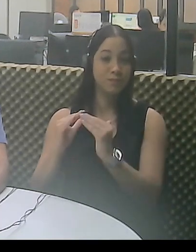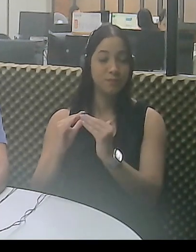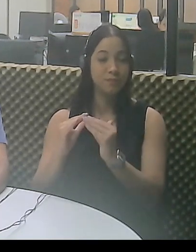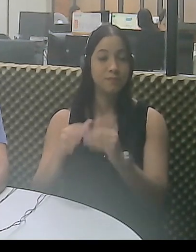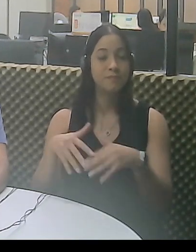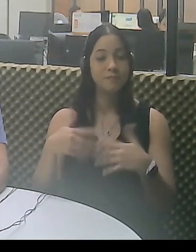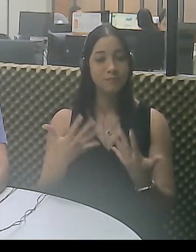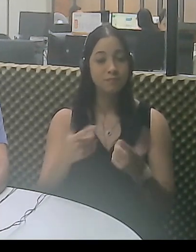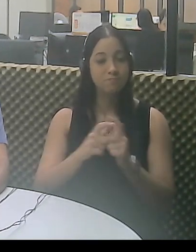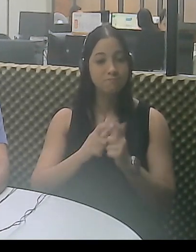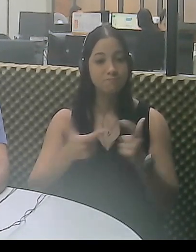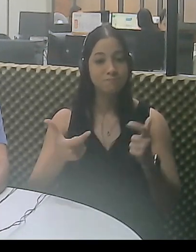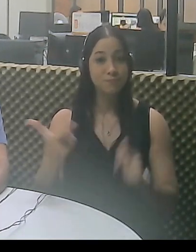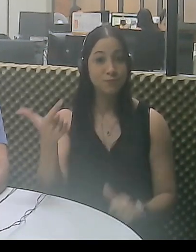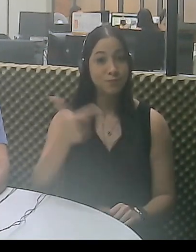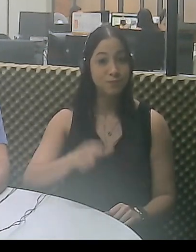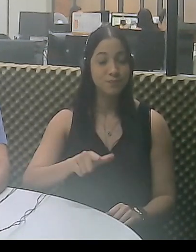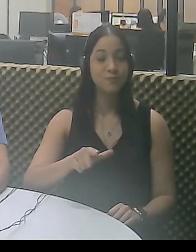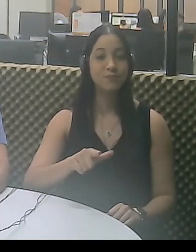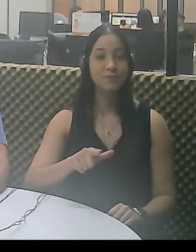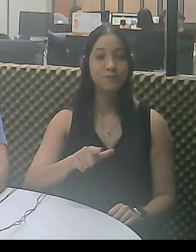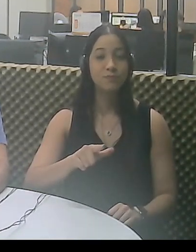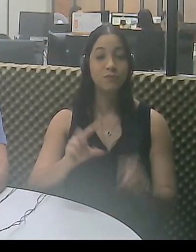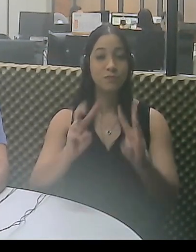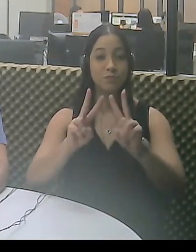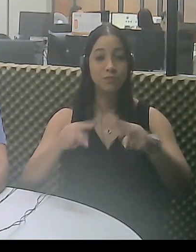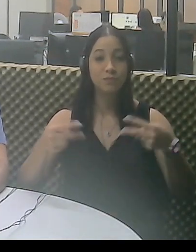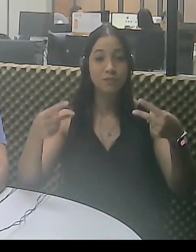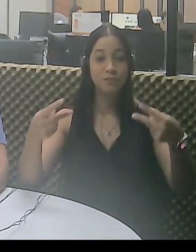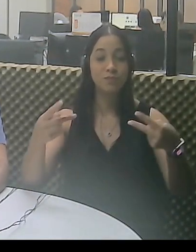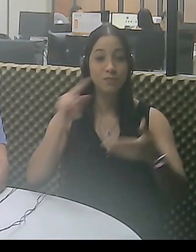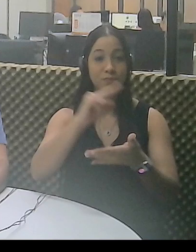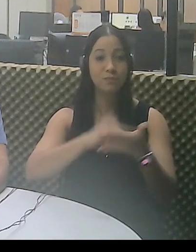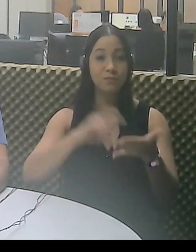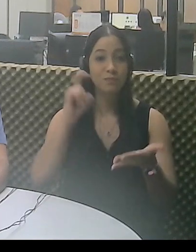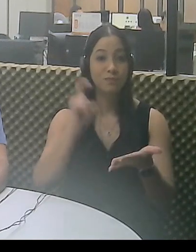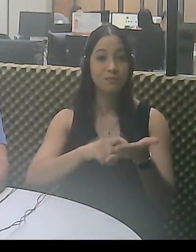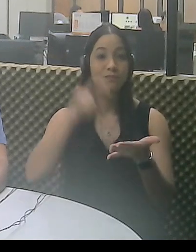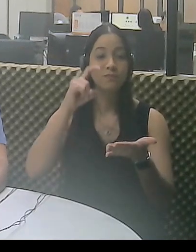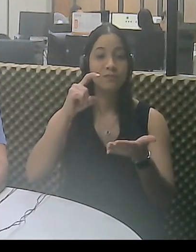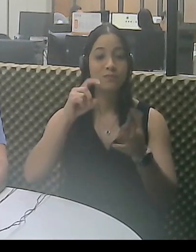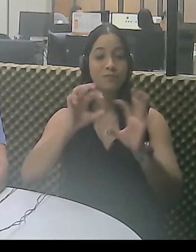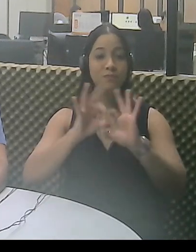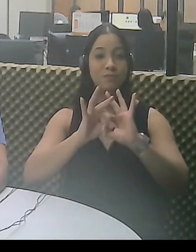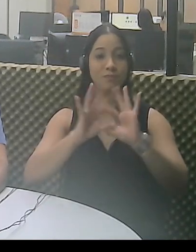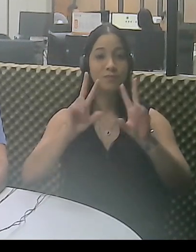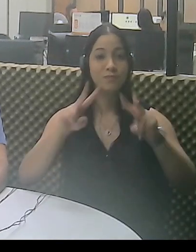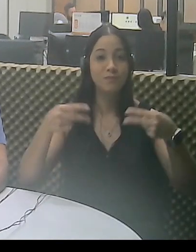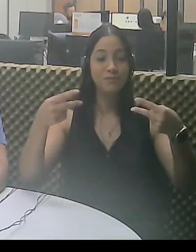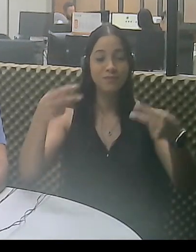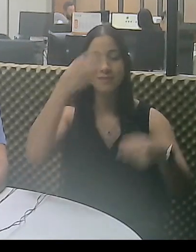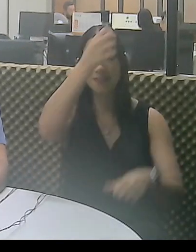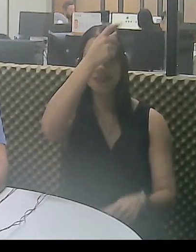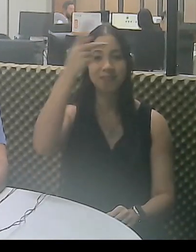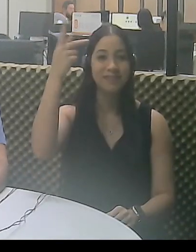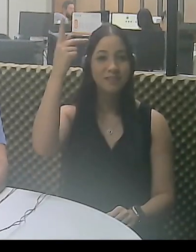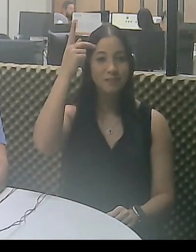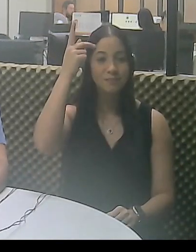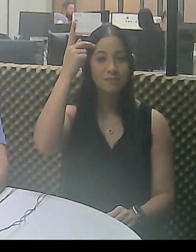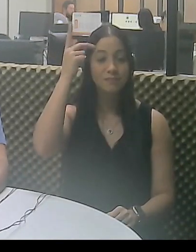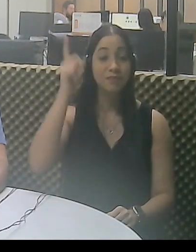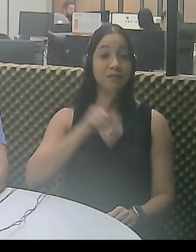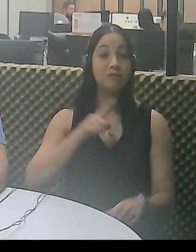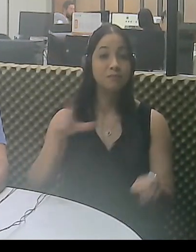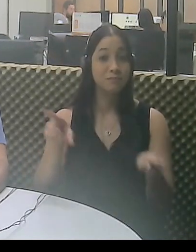Dessa forma, ampliou mais uma vez a plataforma Alvará num Clique, disponível no portal da Prefeitura, passando a